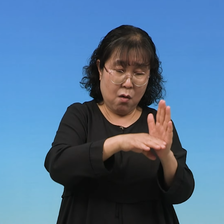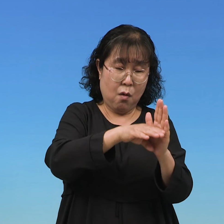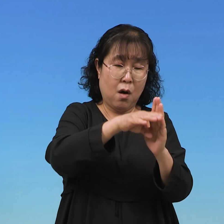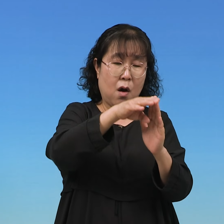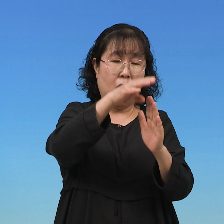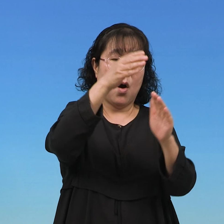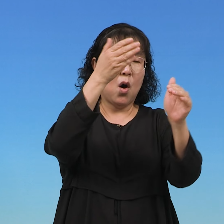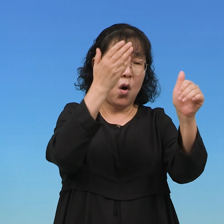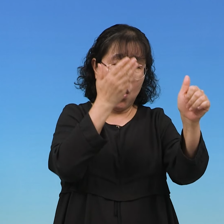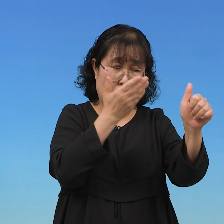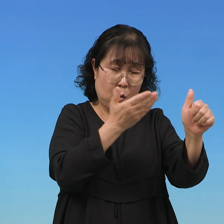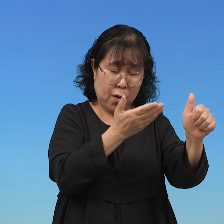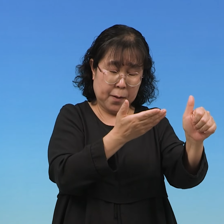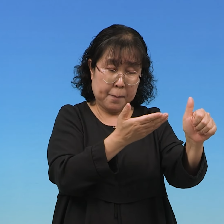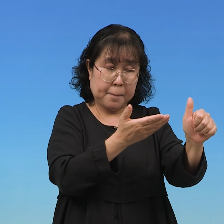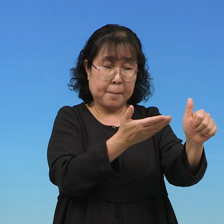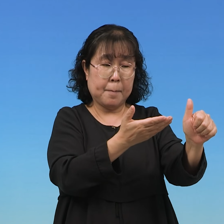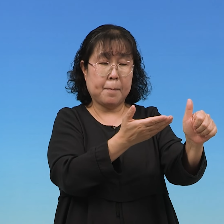채우리라.